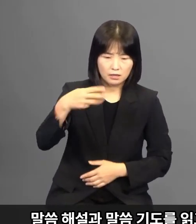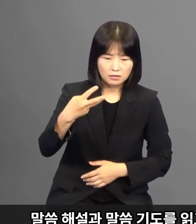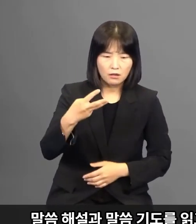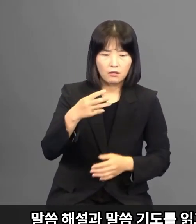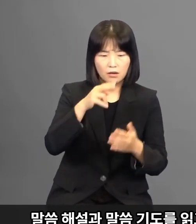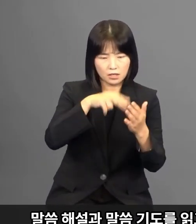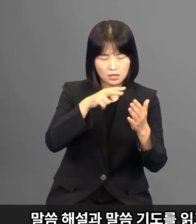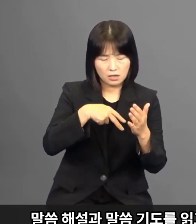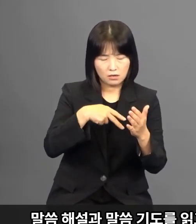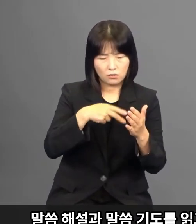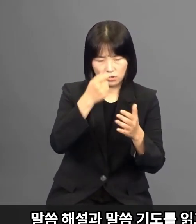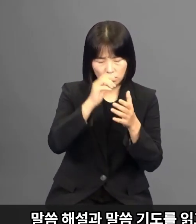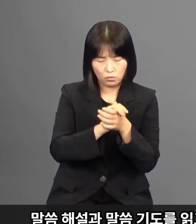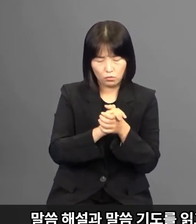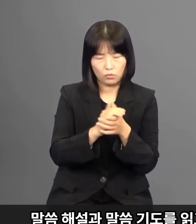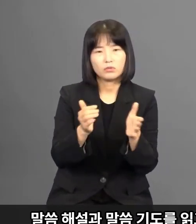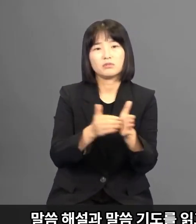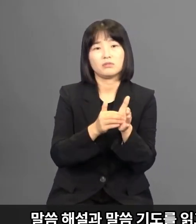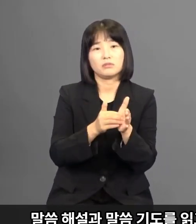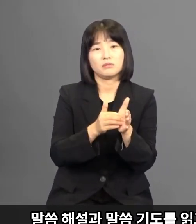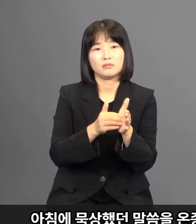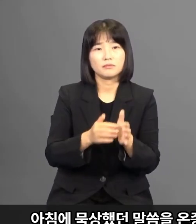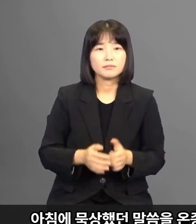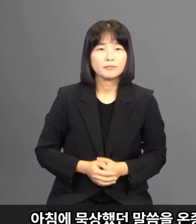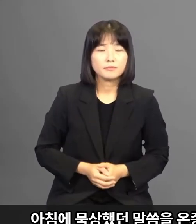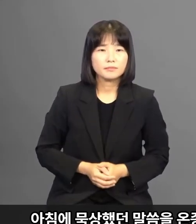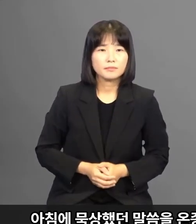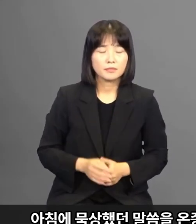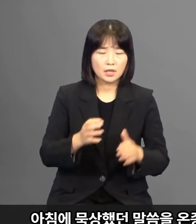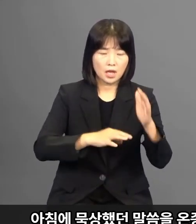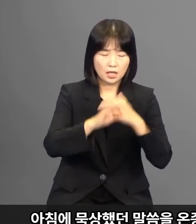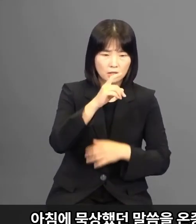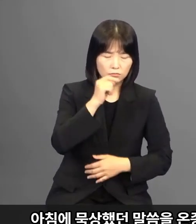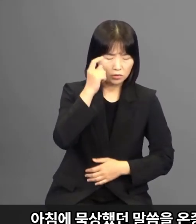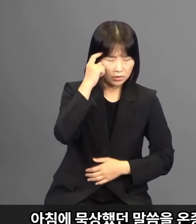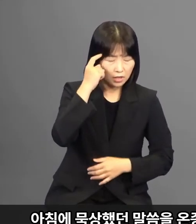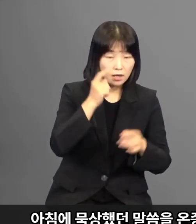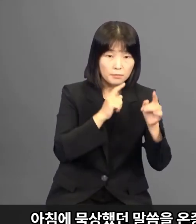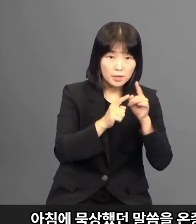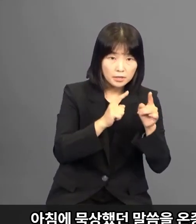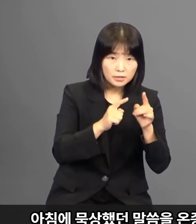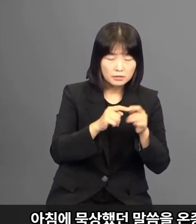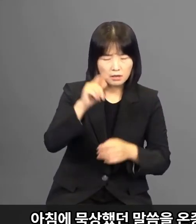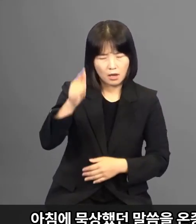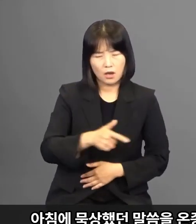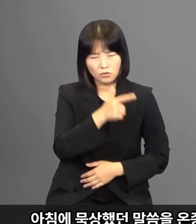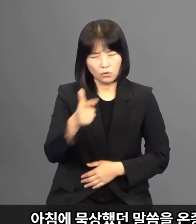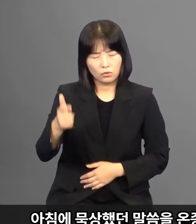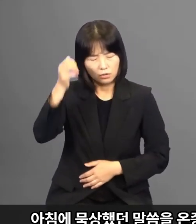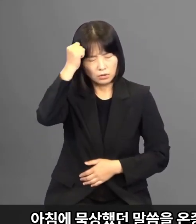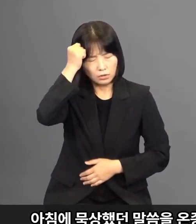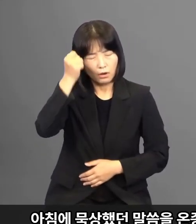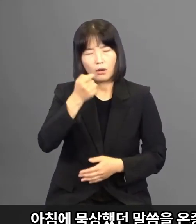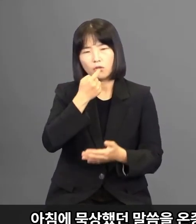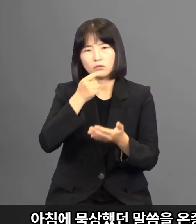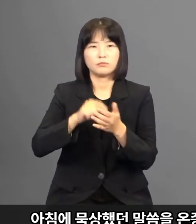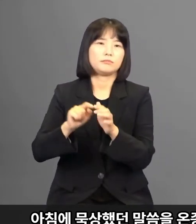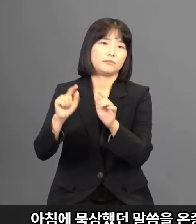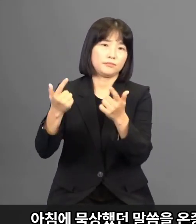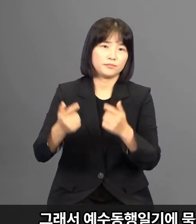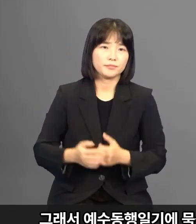대충 마무리하기도 하였습니다. 아침에 묵상했던 말씀을 온종일 기억하는 것도 정말 쉽지